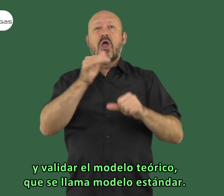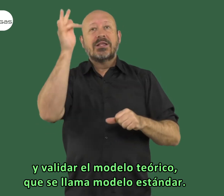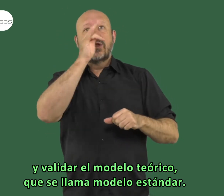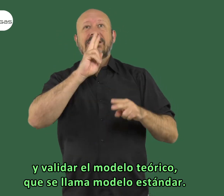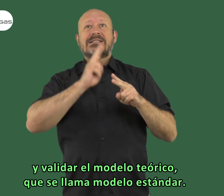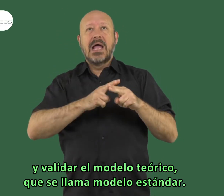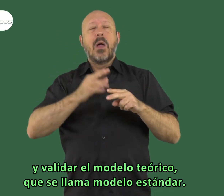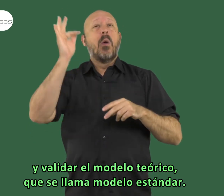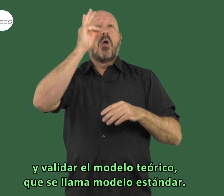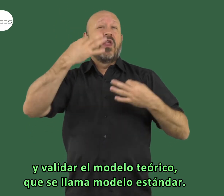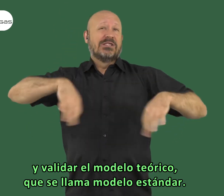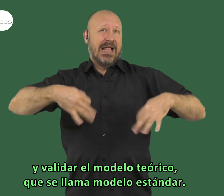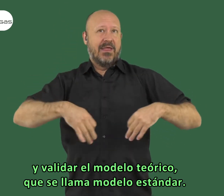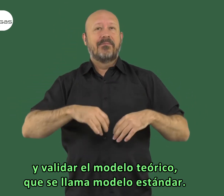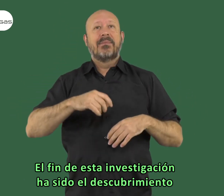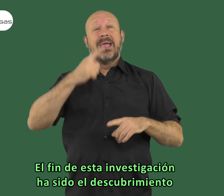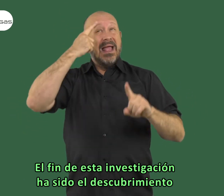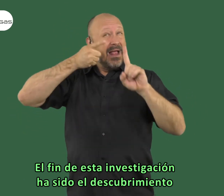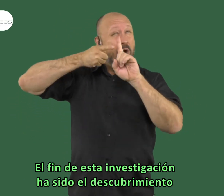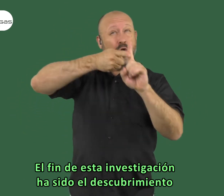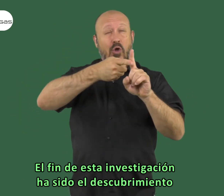el modelo teórico que se llama modelo estándar.